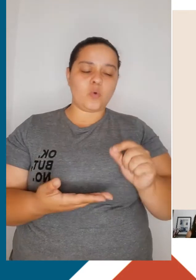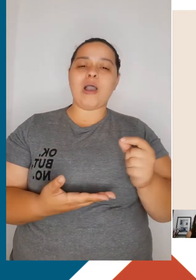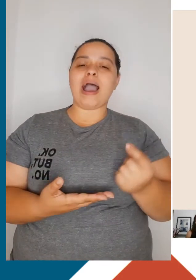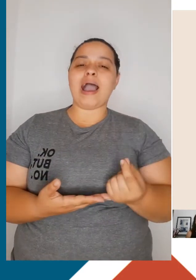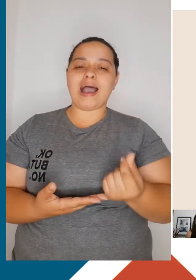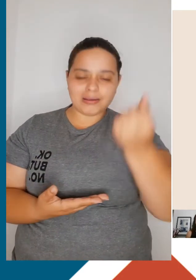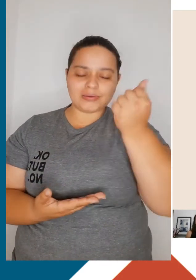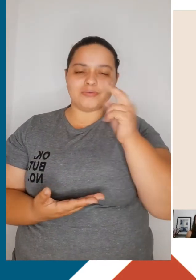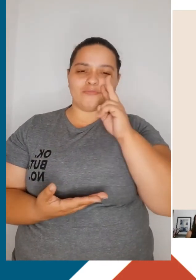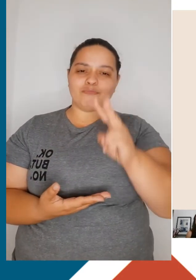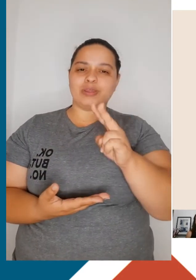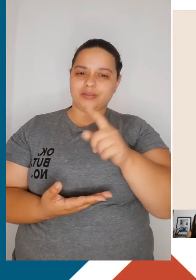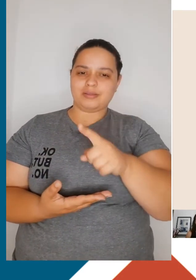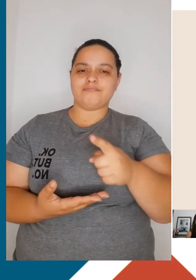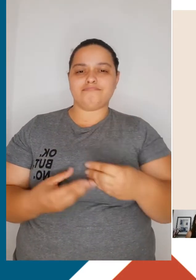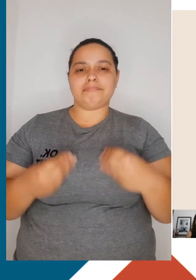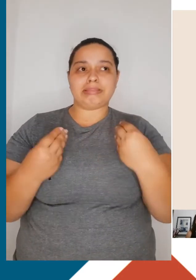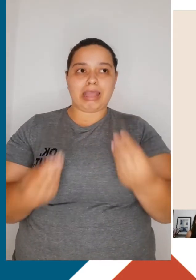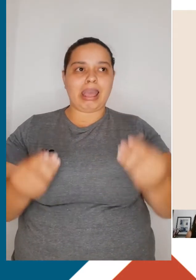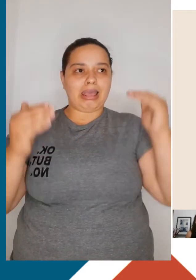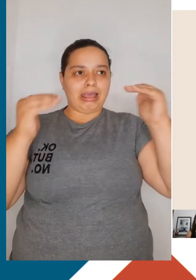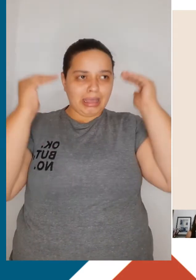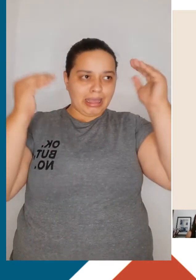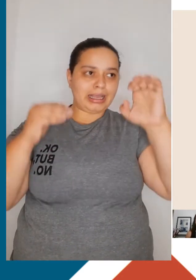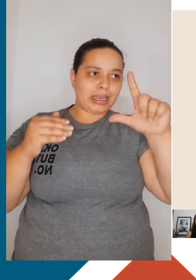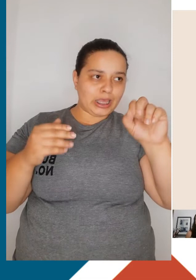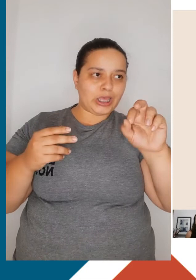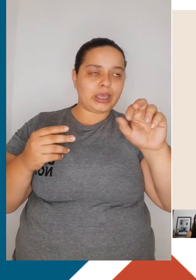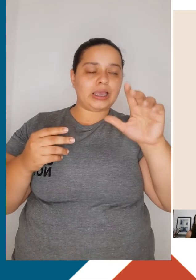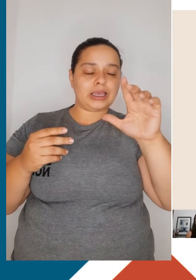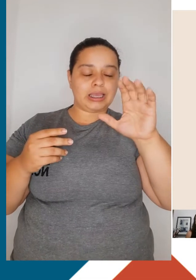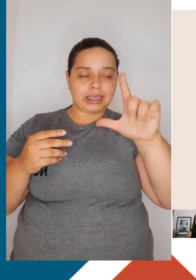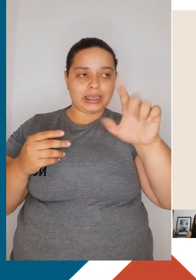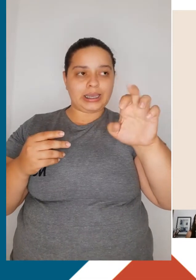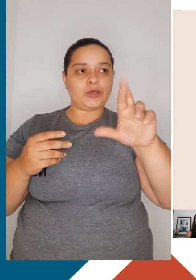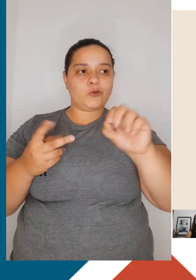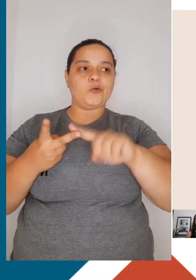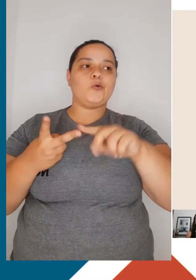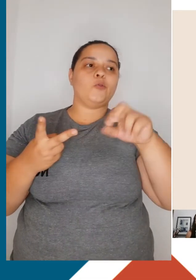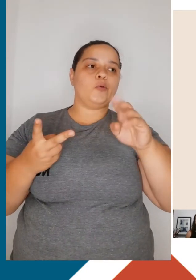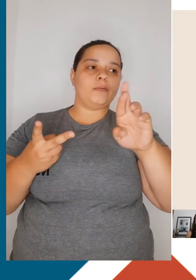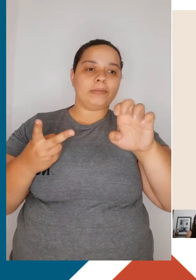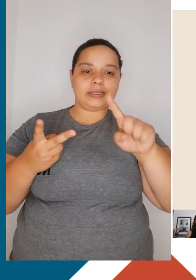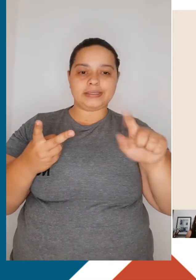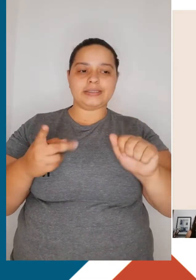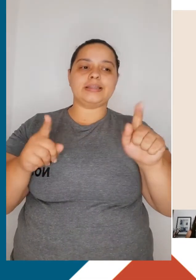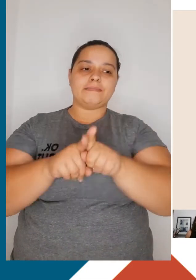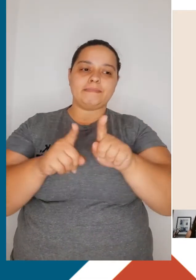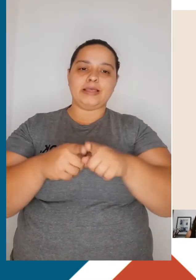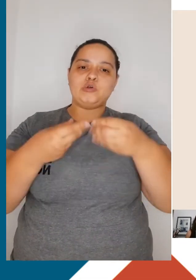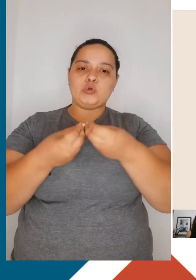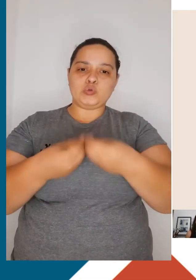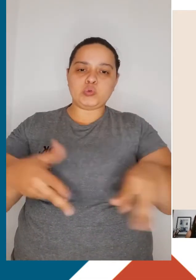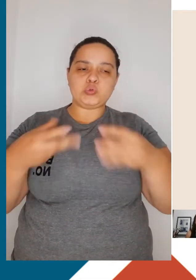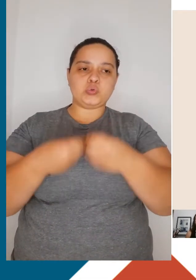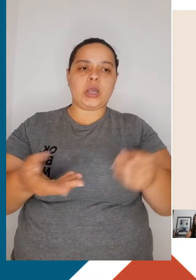caro era o Estado francês, né, para alimentar os privilégios da nobreza e do clero, mas que vai sofrer um impacto, aí, uma piora, em função do